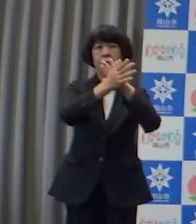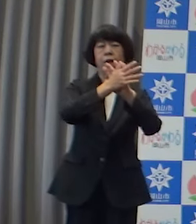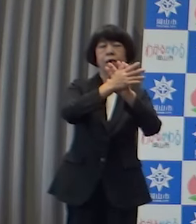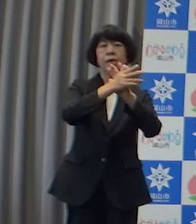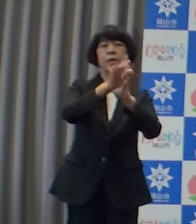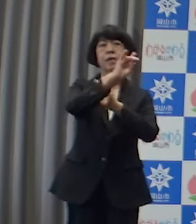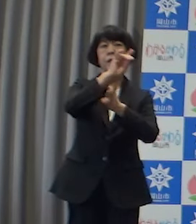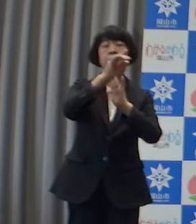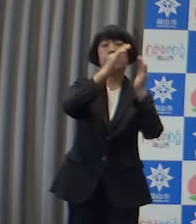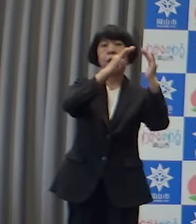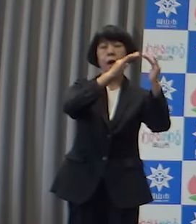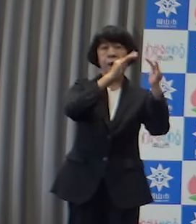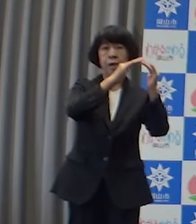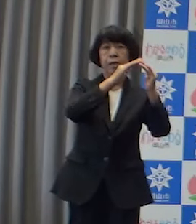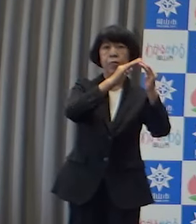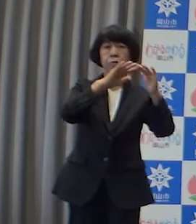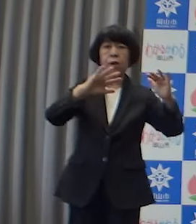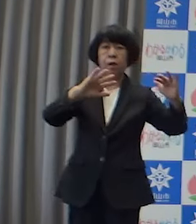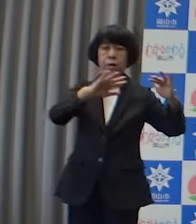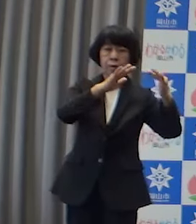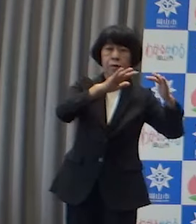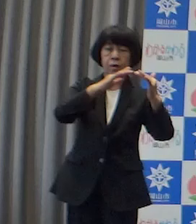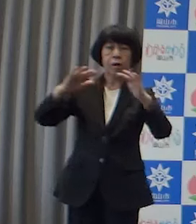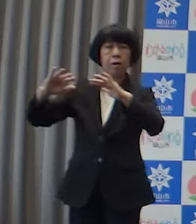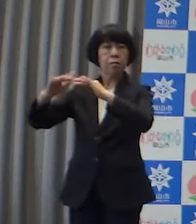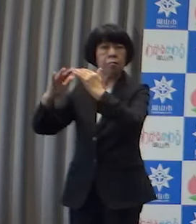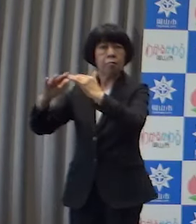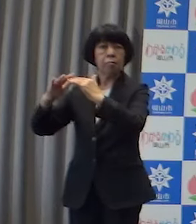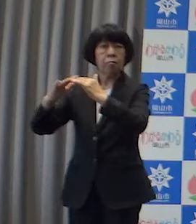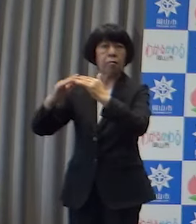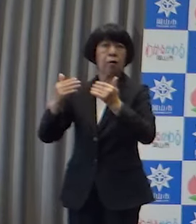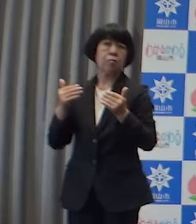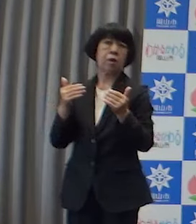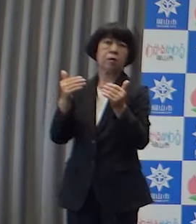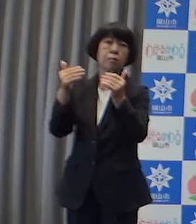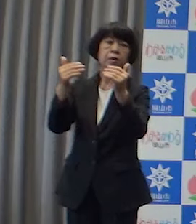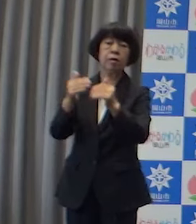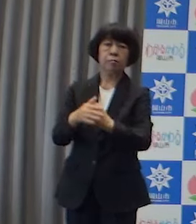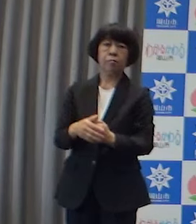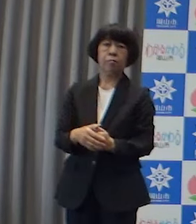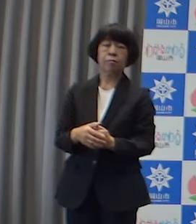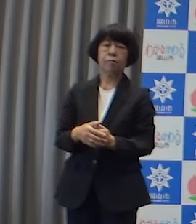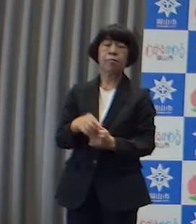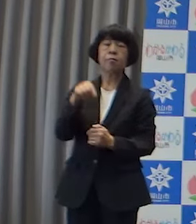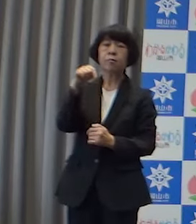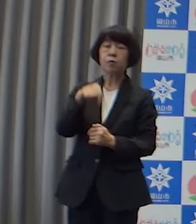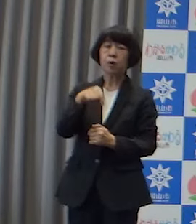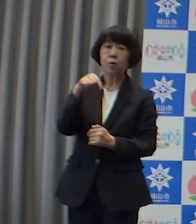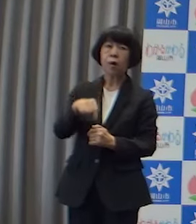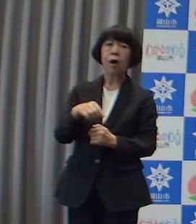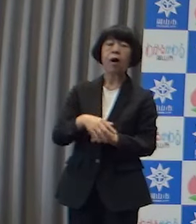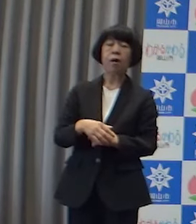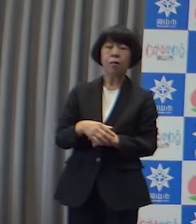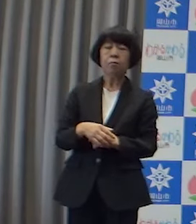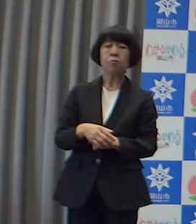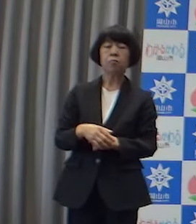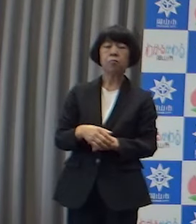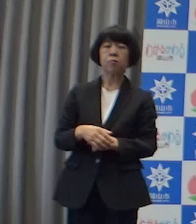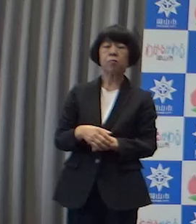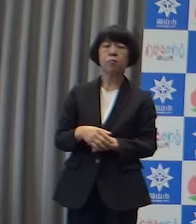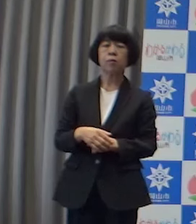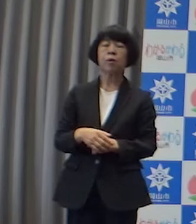が動き出しました。ただこれは当然ながら当局として、